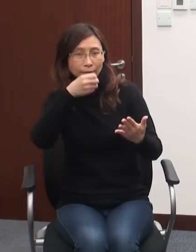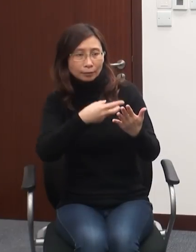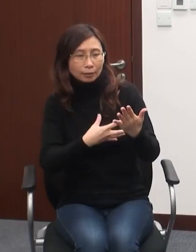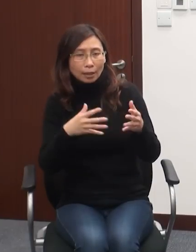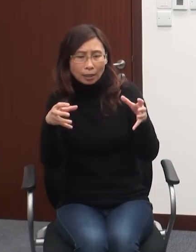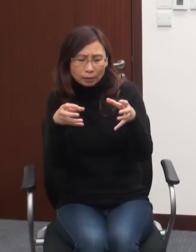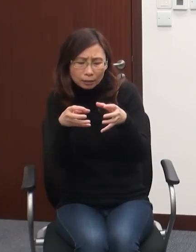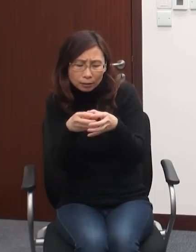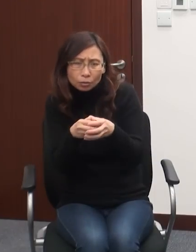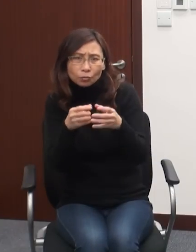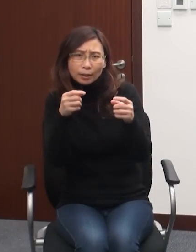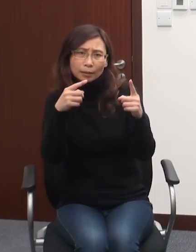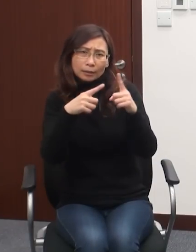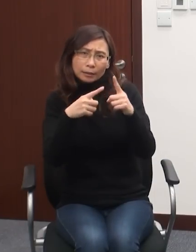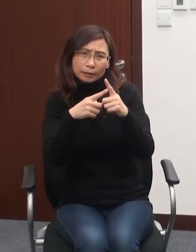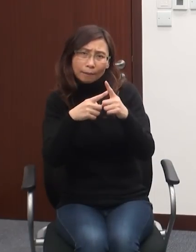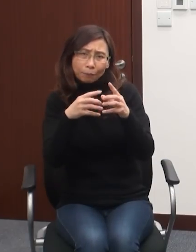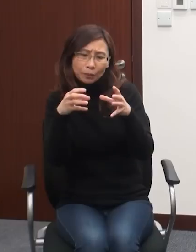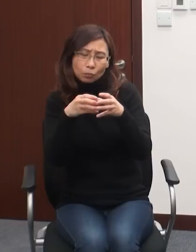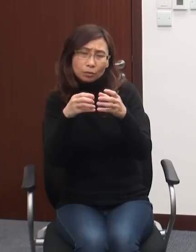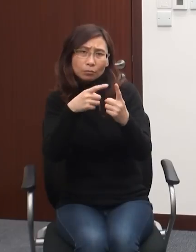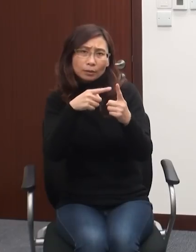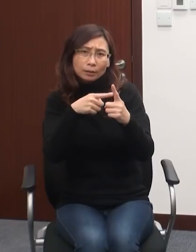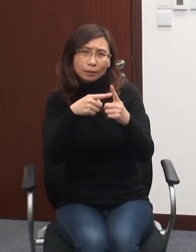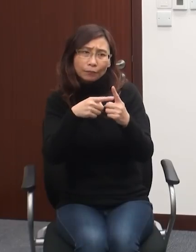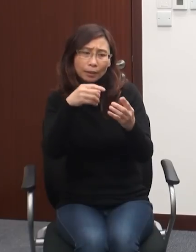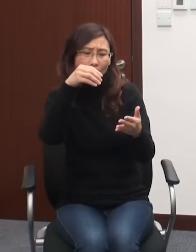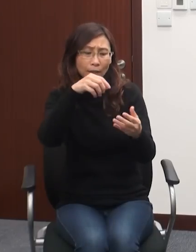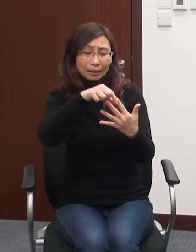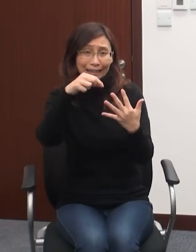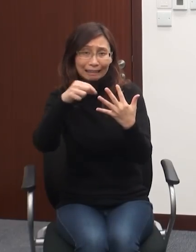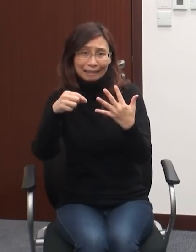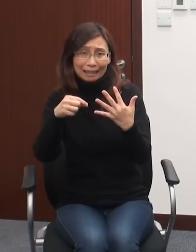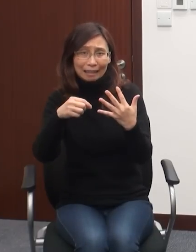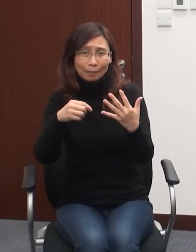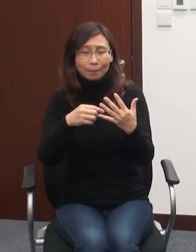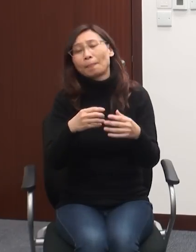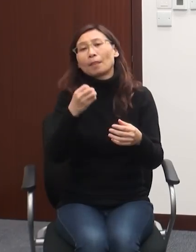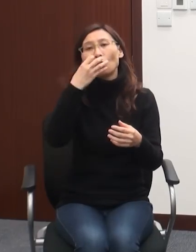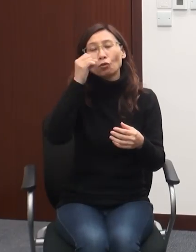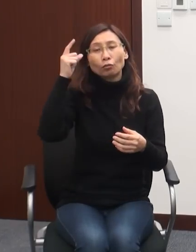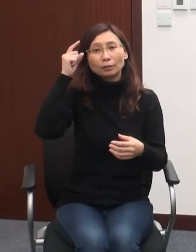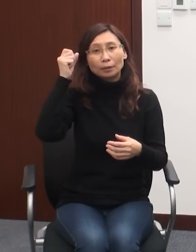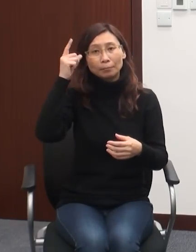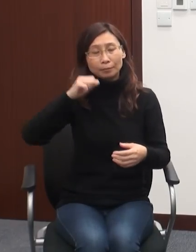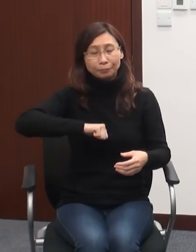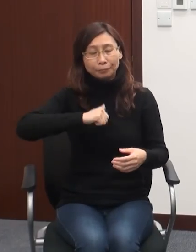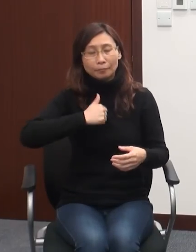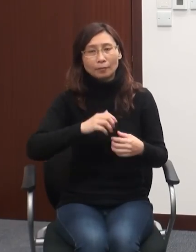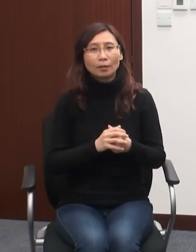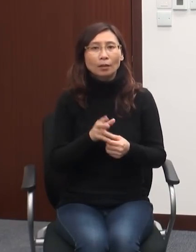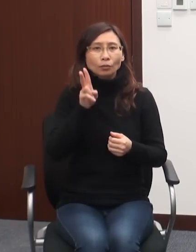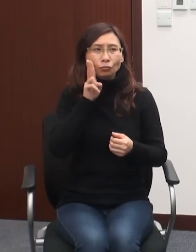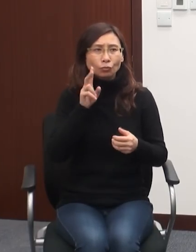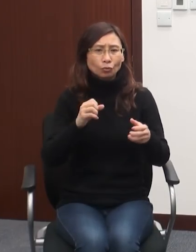首，呢、這個特首要不停咁籌容各方嘅呢、這個大唔大鑊啊？咁所以其實佢哋如果能